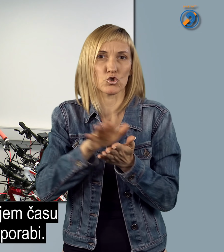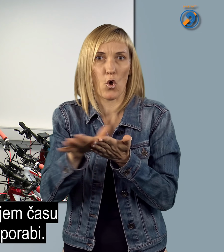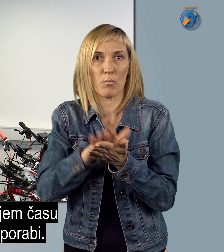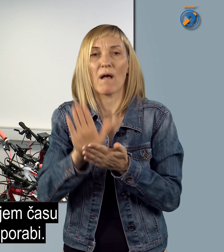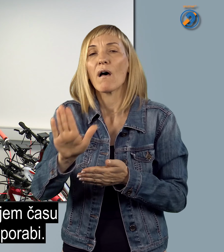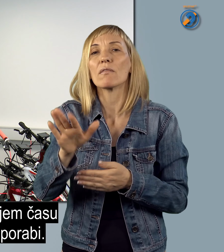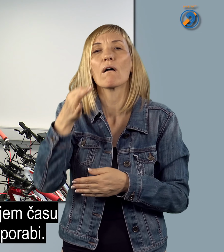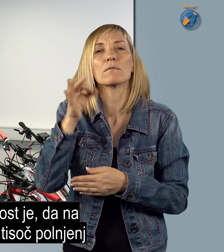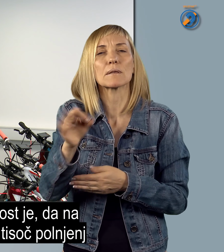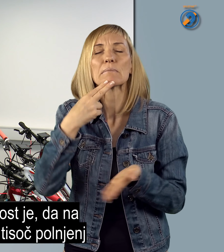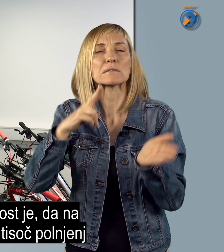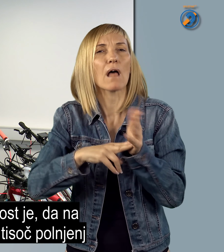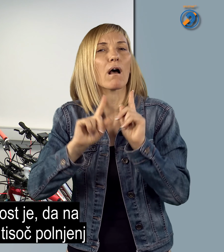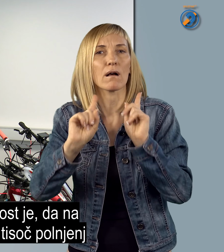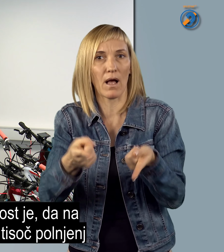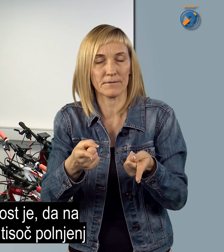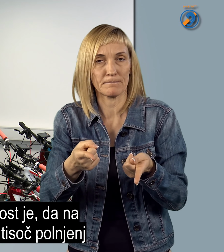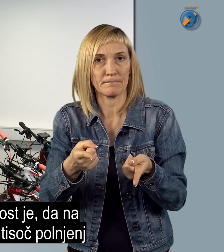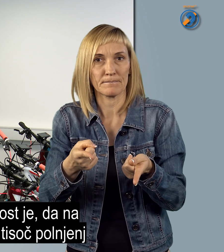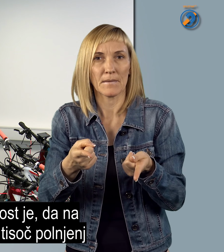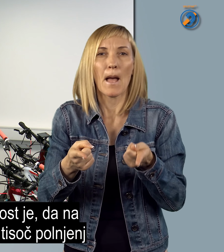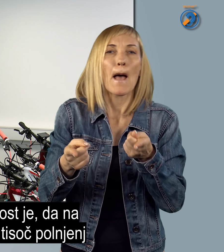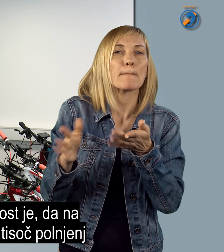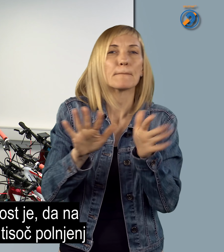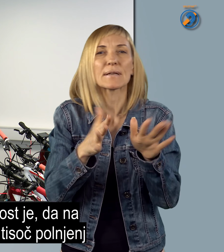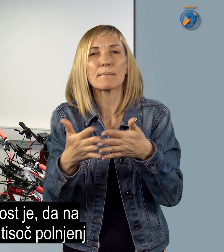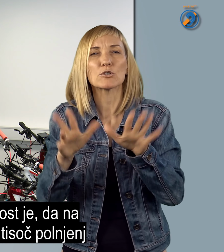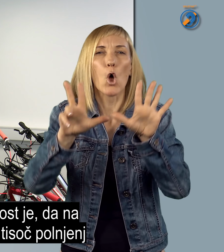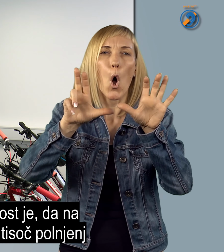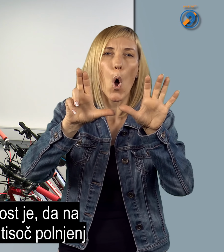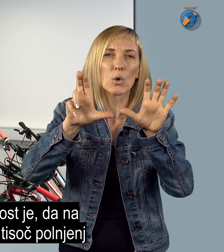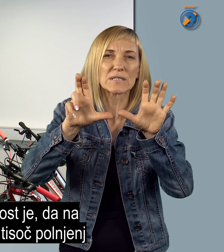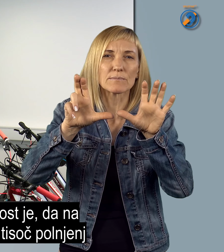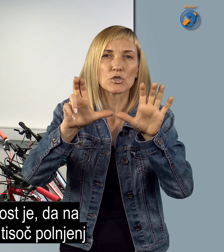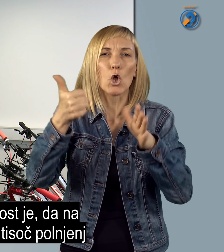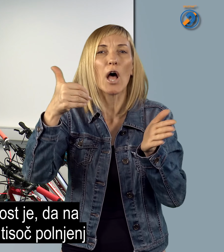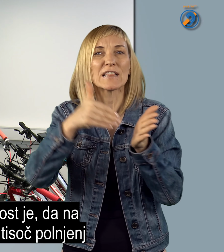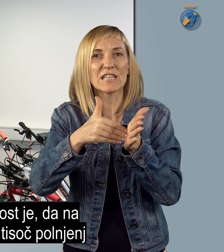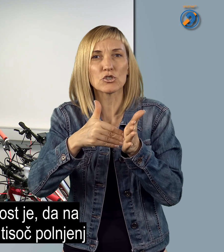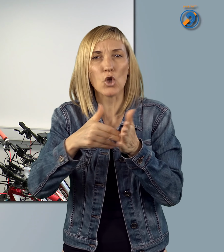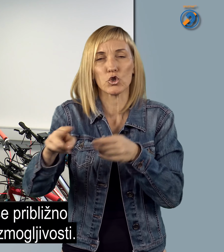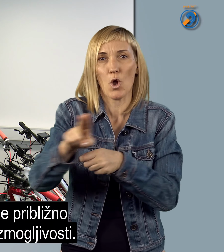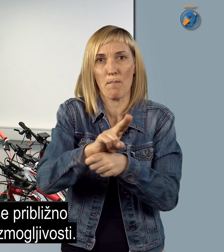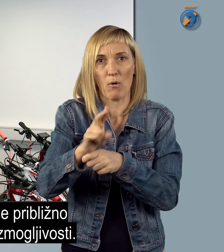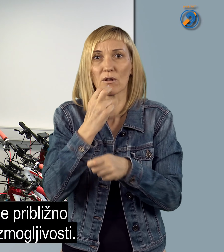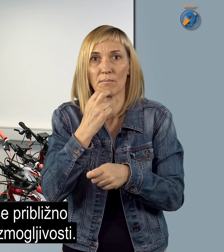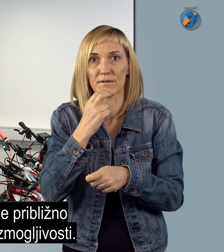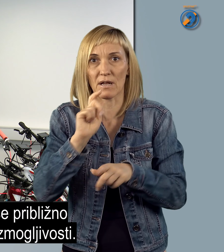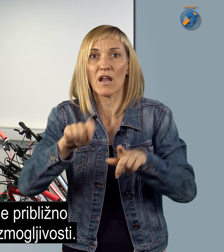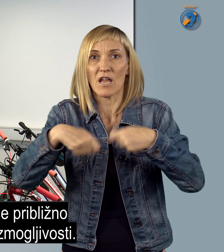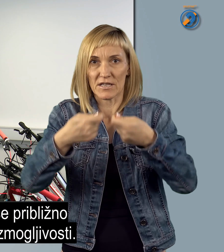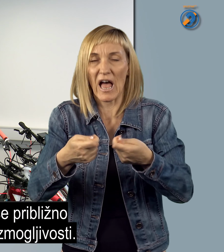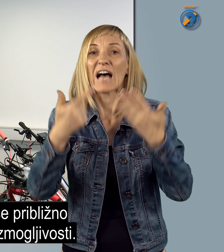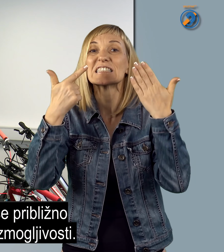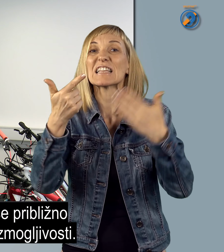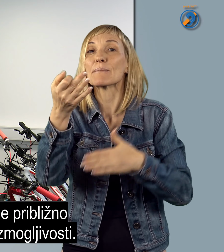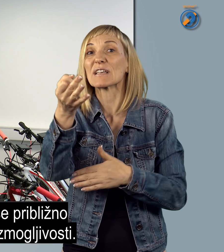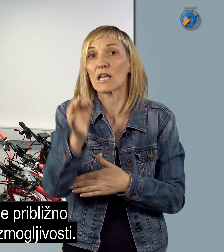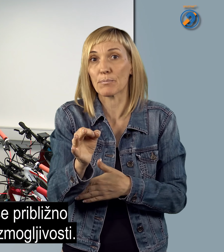uporabljene. Njihova značilnost je, da do približno 800 do 1000 polnjenj vam zagotavljajo